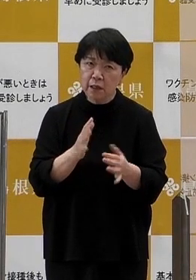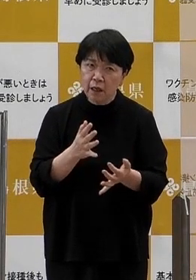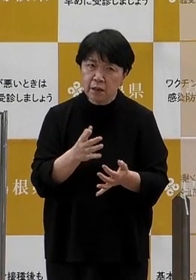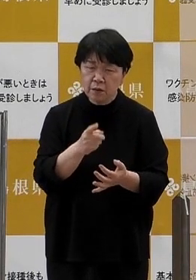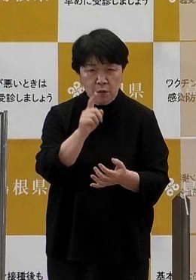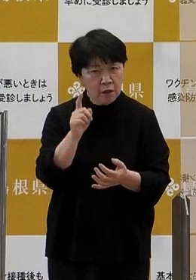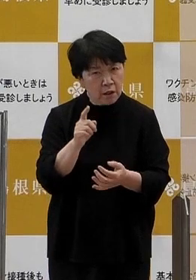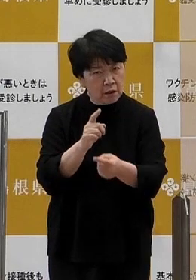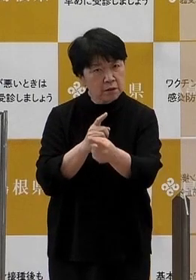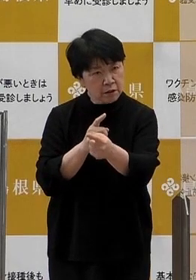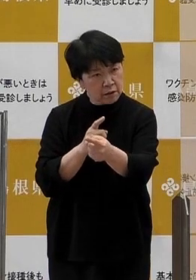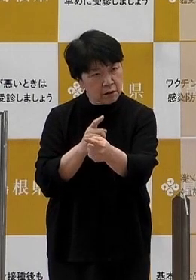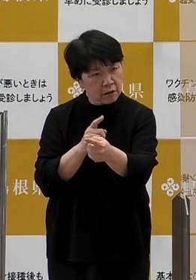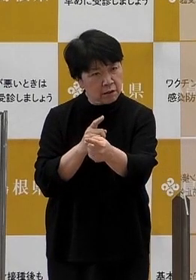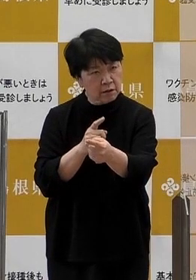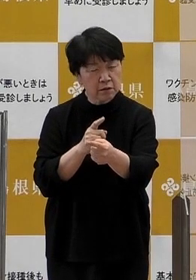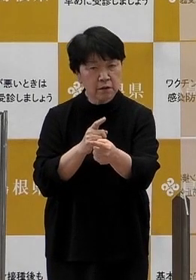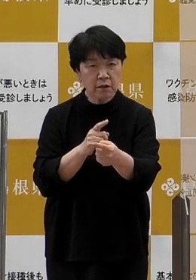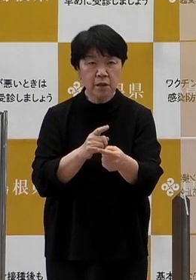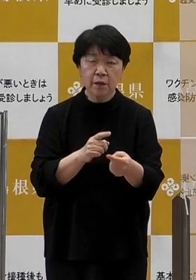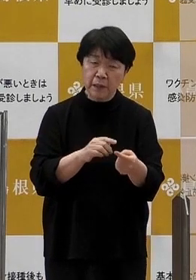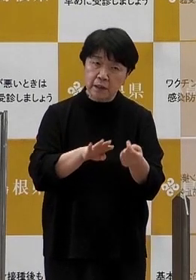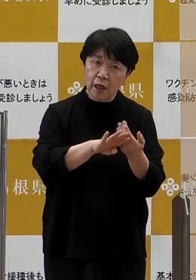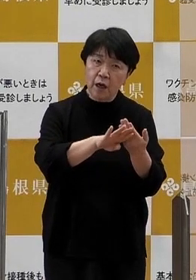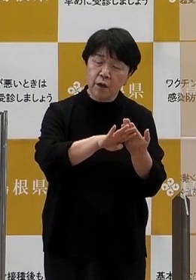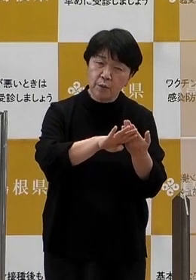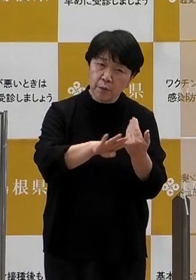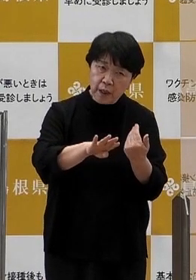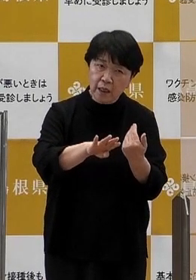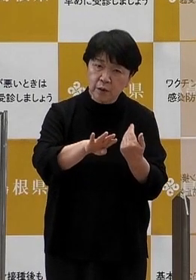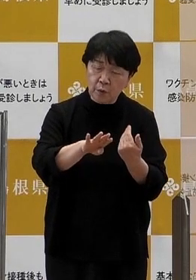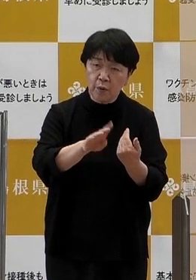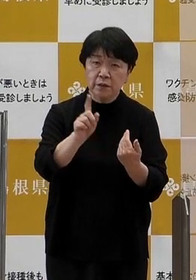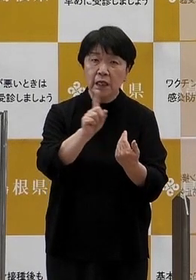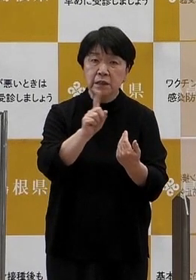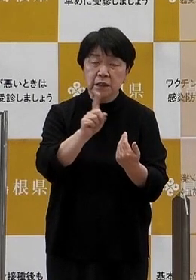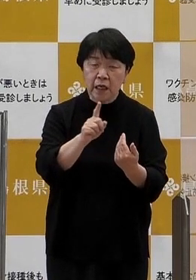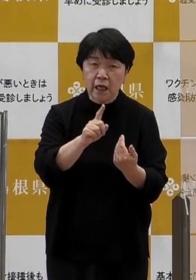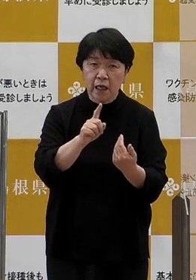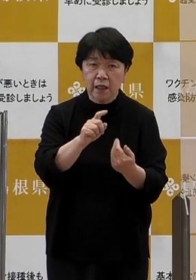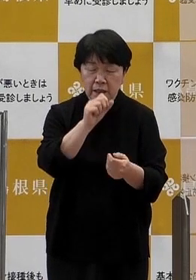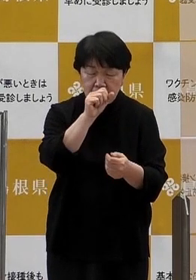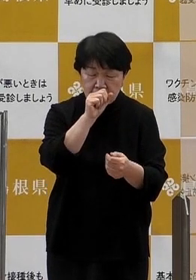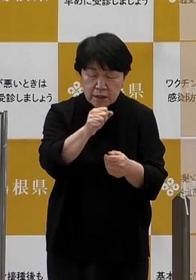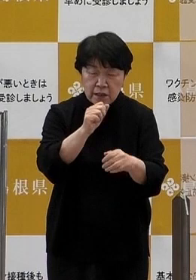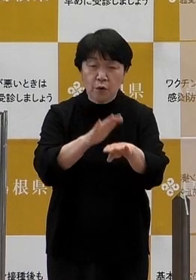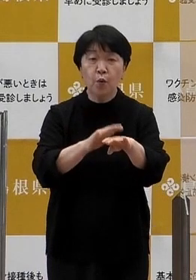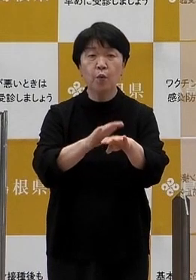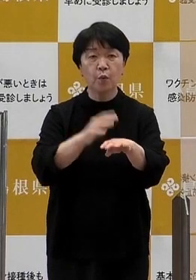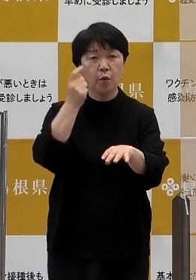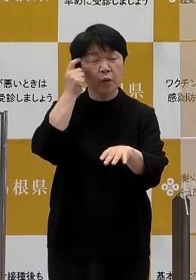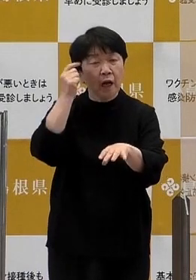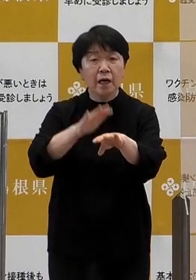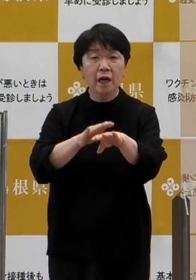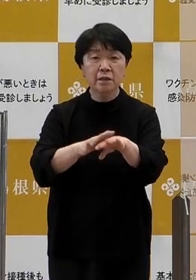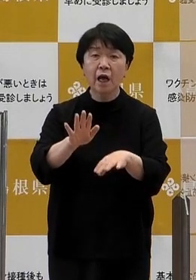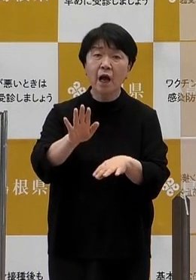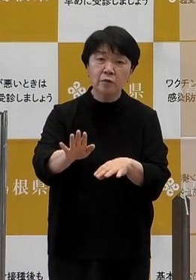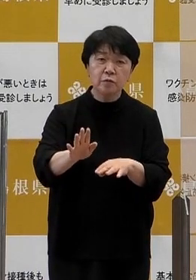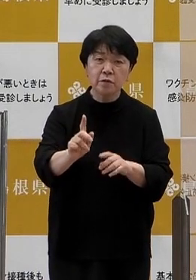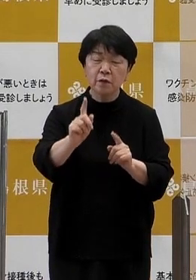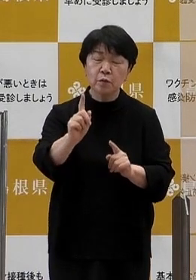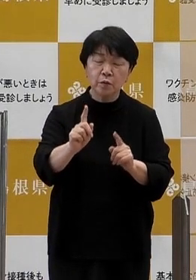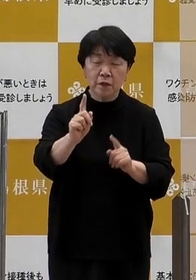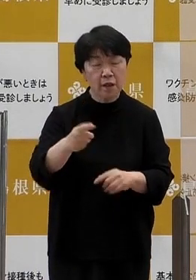ことか、それかまたは別のグッドアイデアをお持ちなのか、それは分かりません。